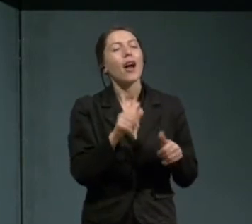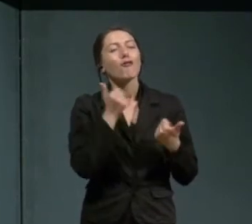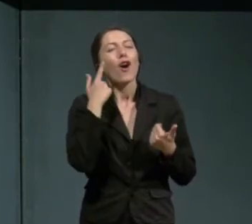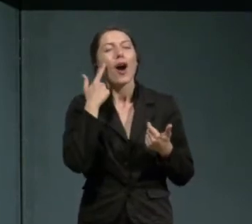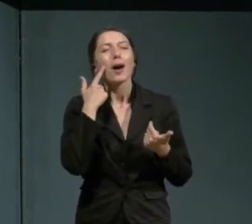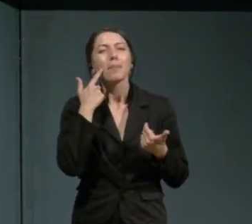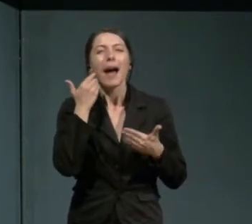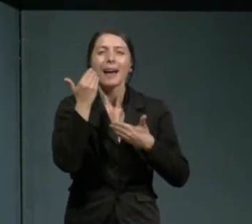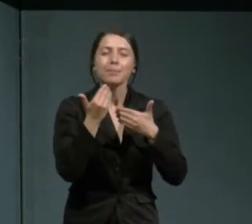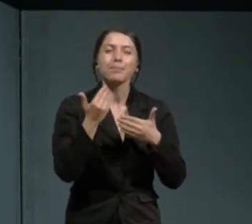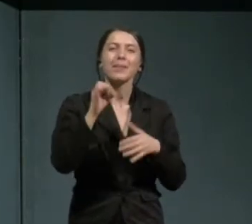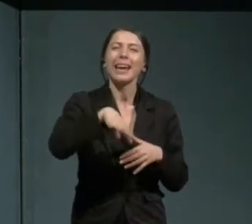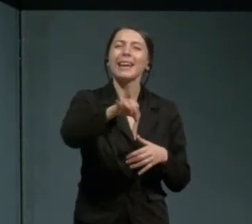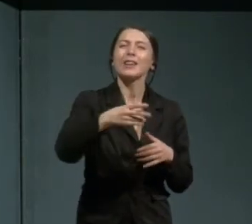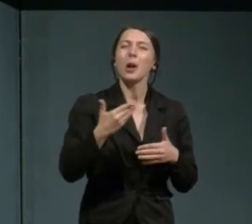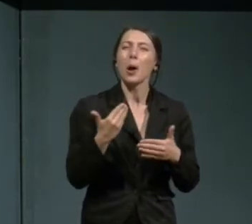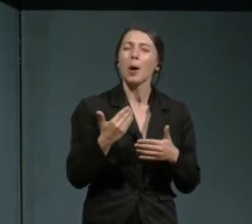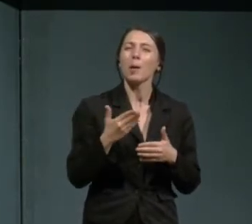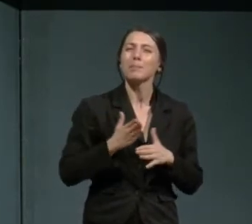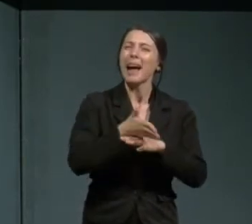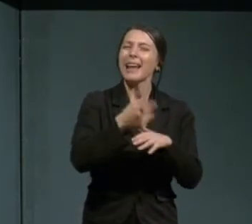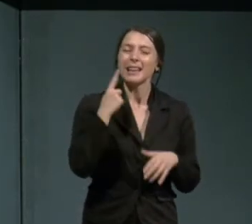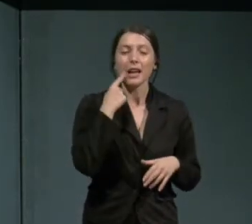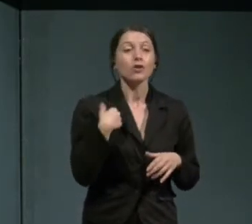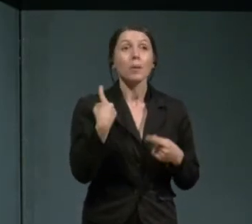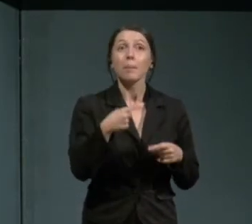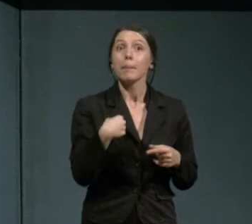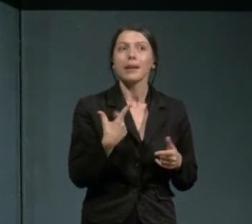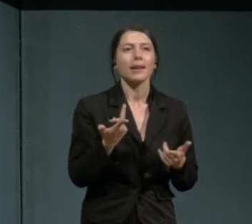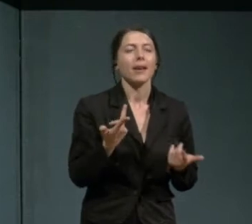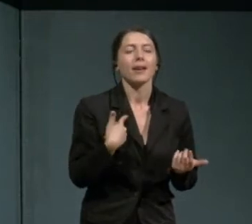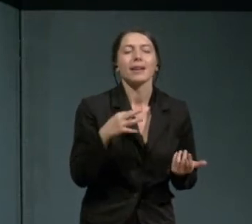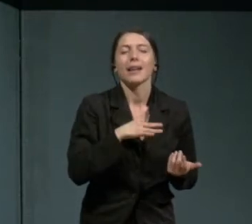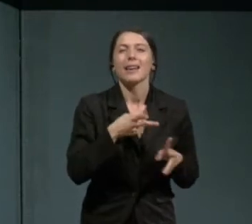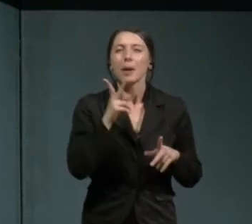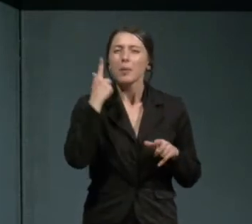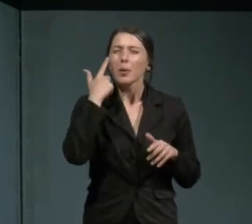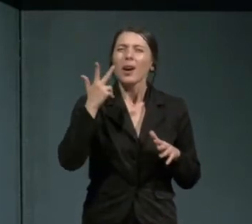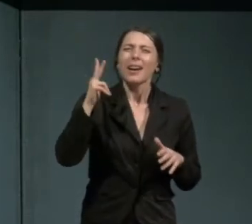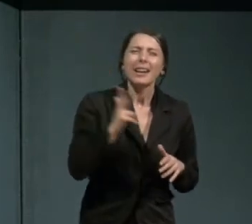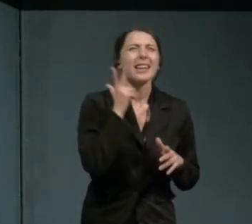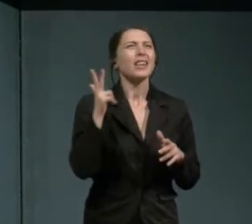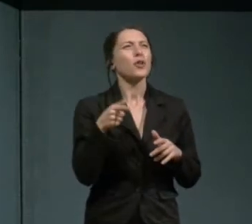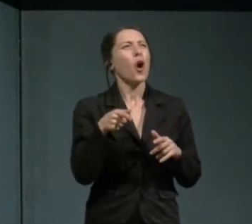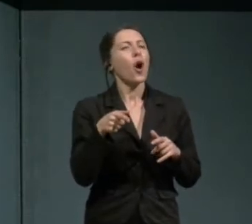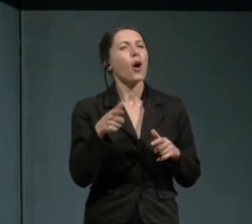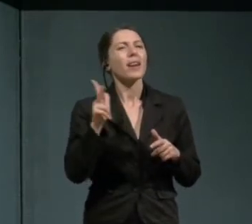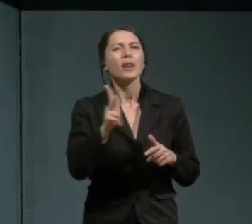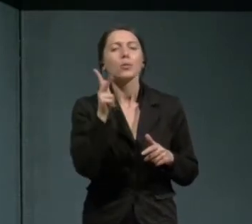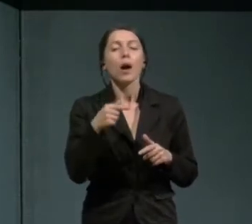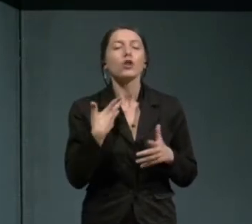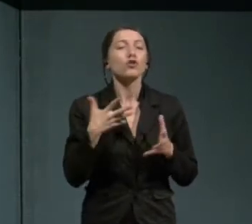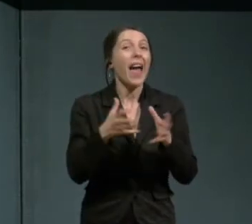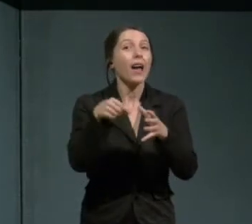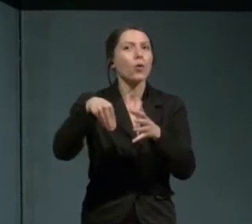tutto rituale mi interessa tantissimo le forme di rito rituali che esistono in seno